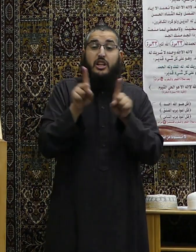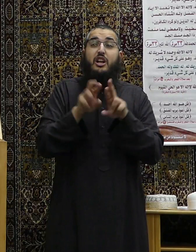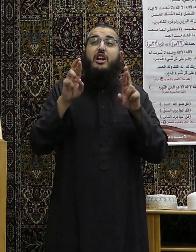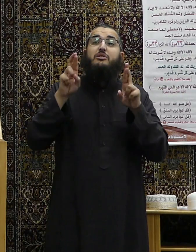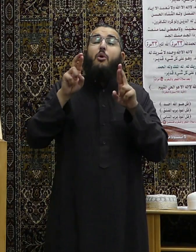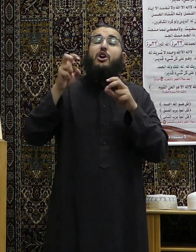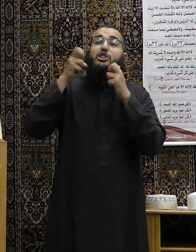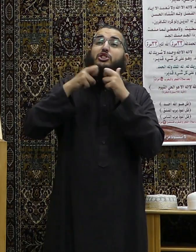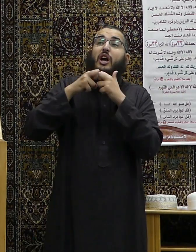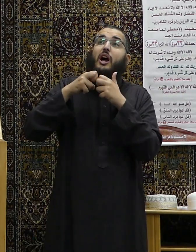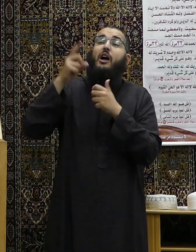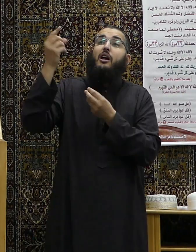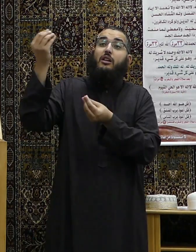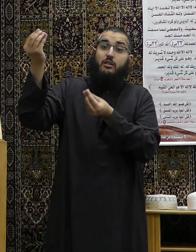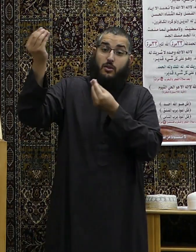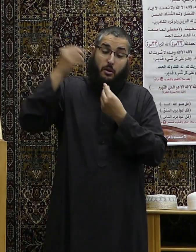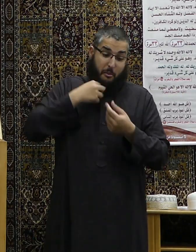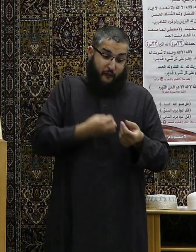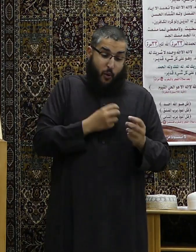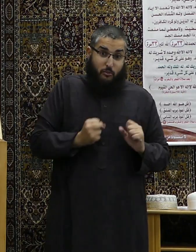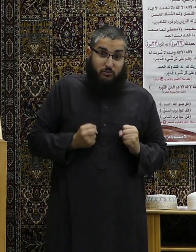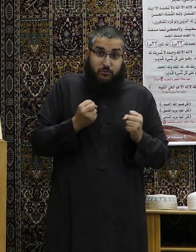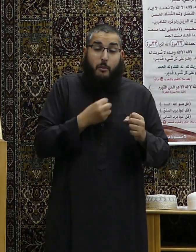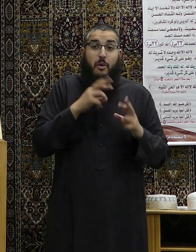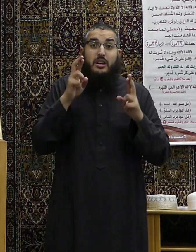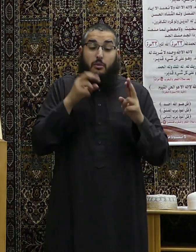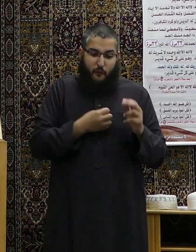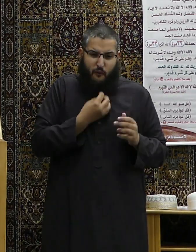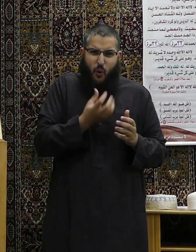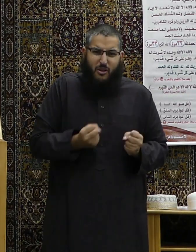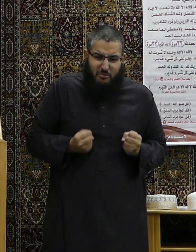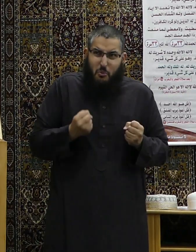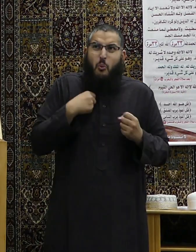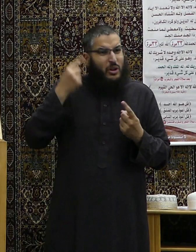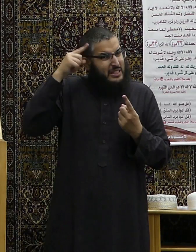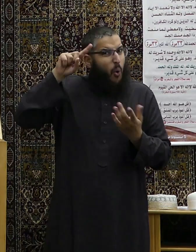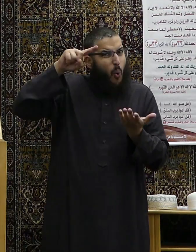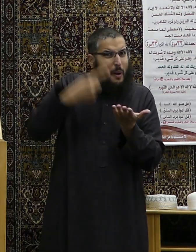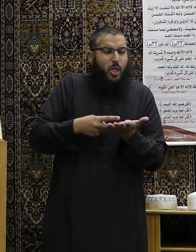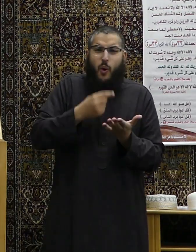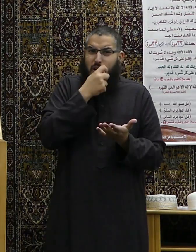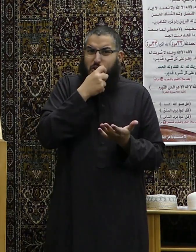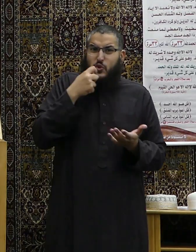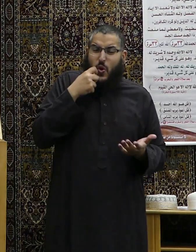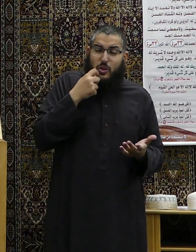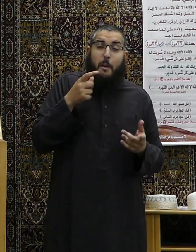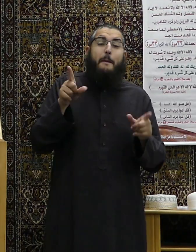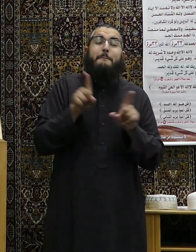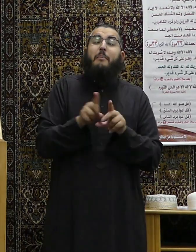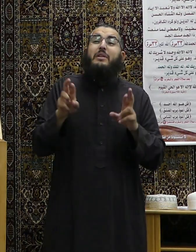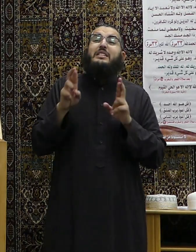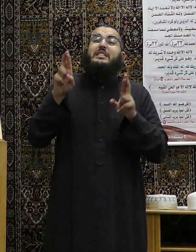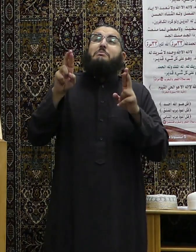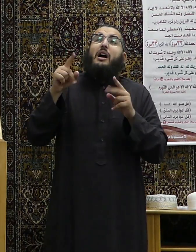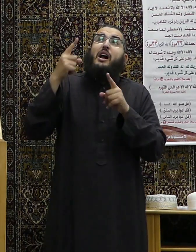dit: quiconque jeûne le mois du Ramadan, poussé par sa foi, il croit en l'obligation du jeûne et dans l'espoir